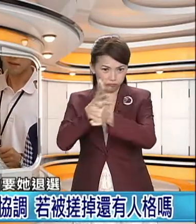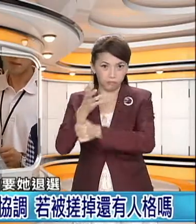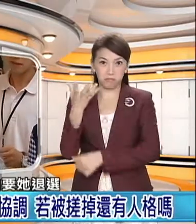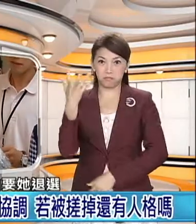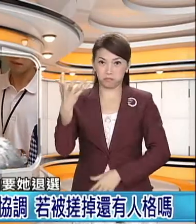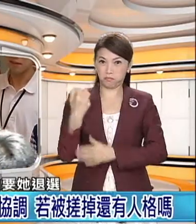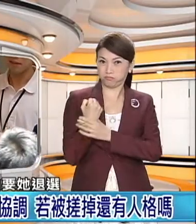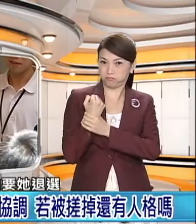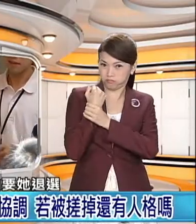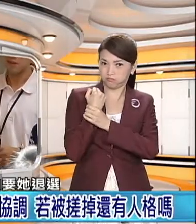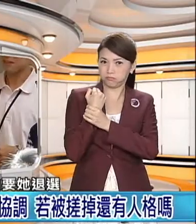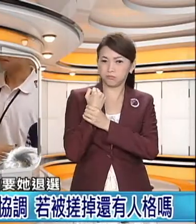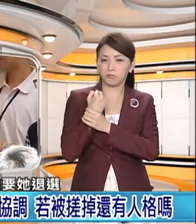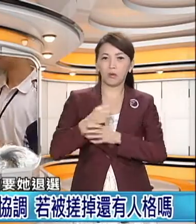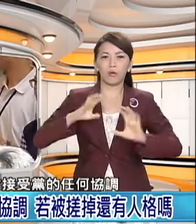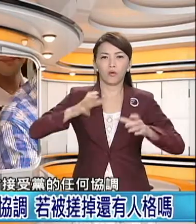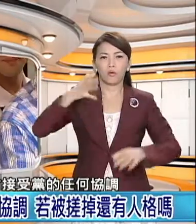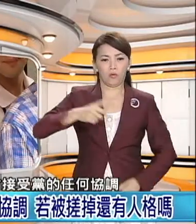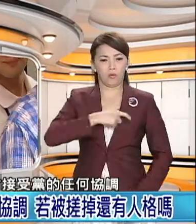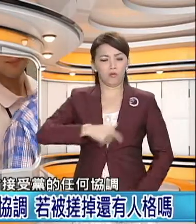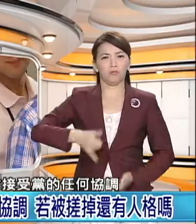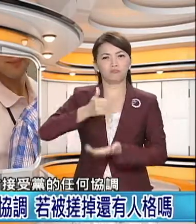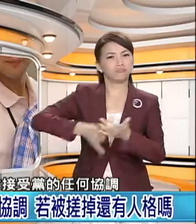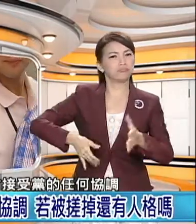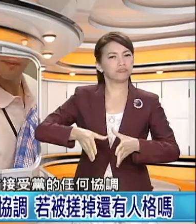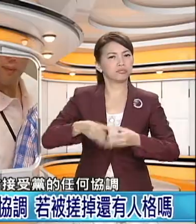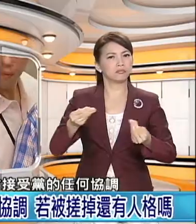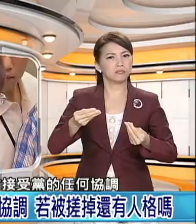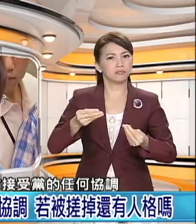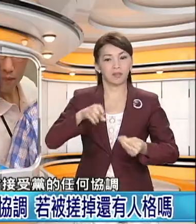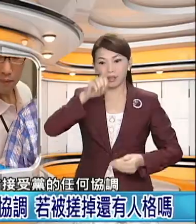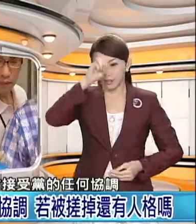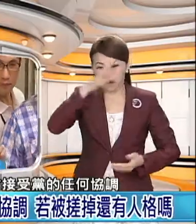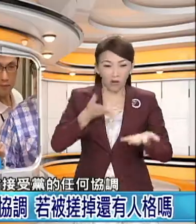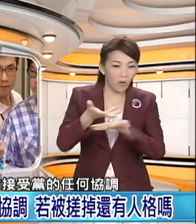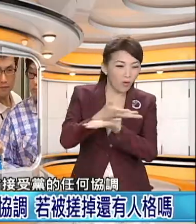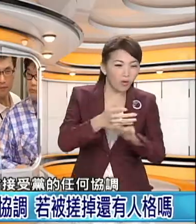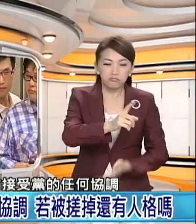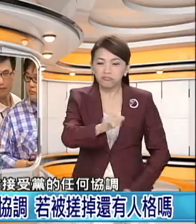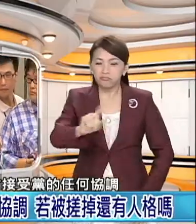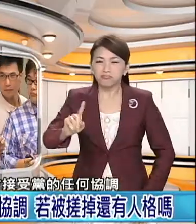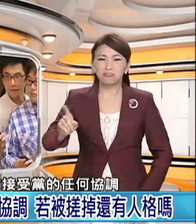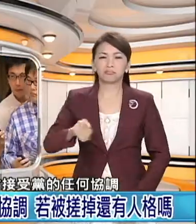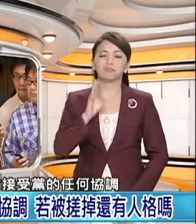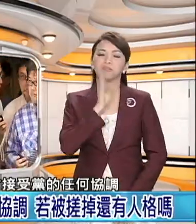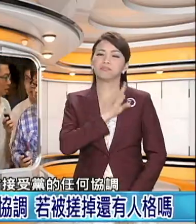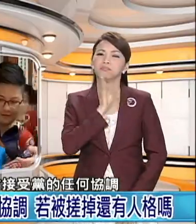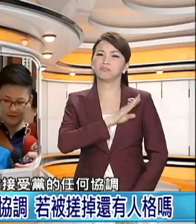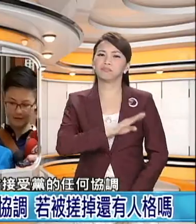由要他退选？所以他不会接受党的任何协调。